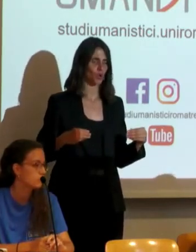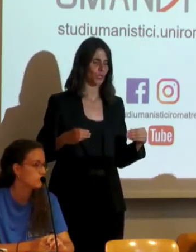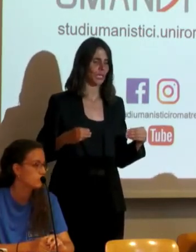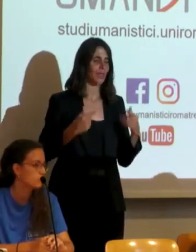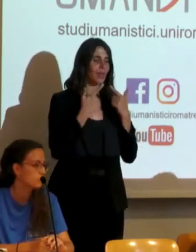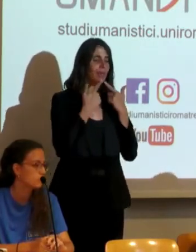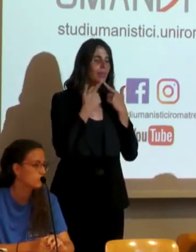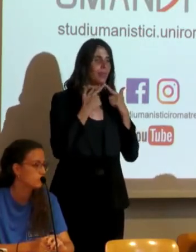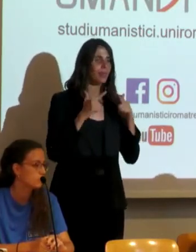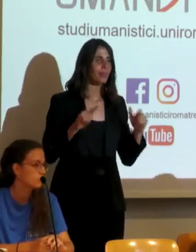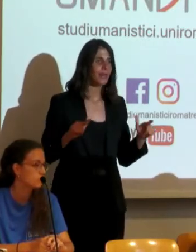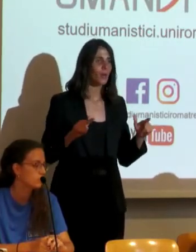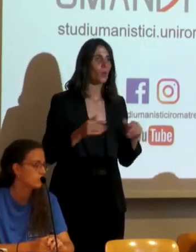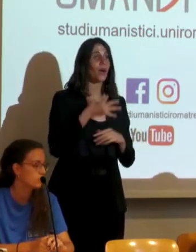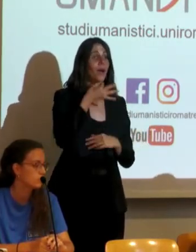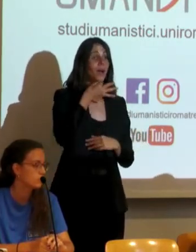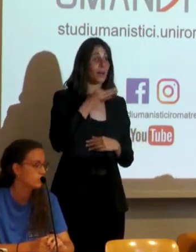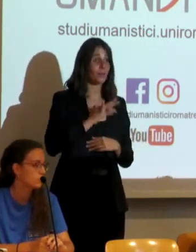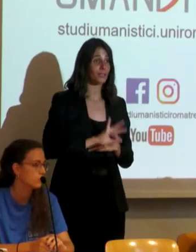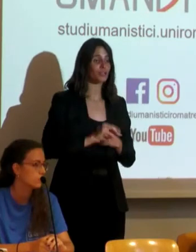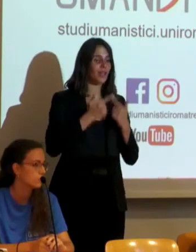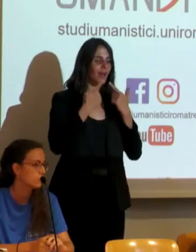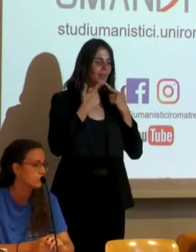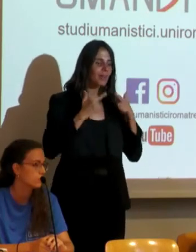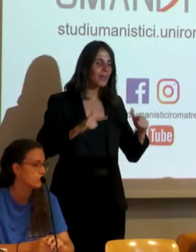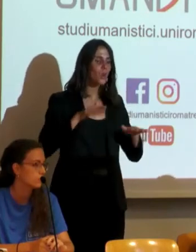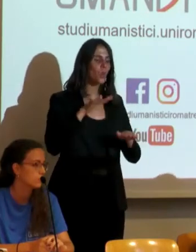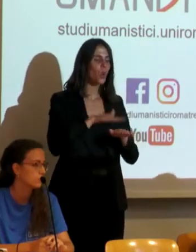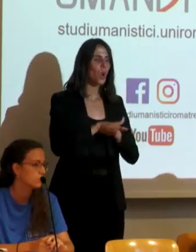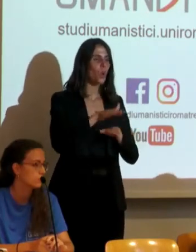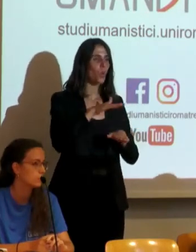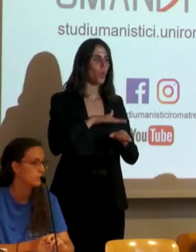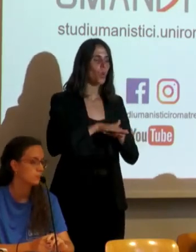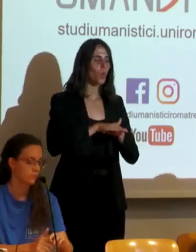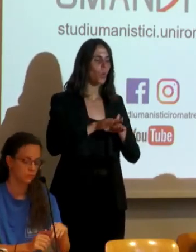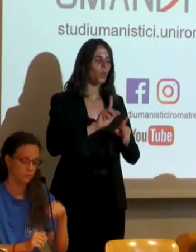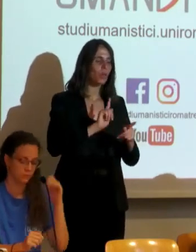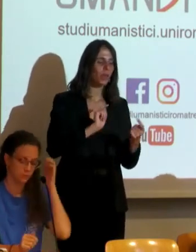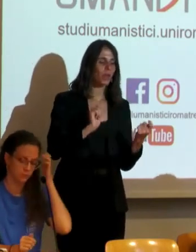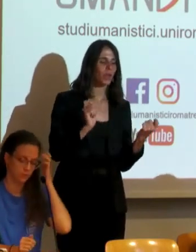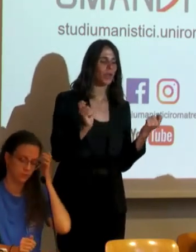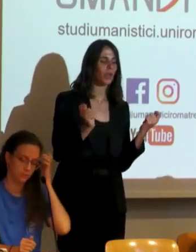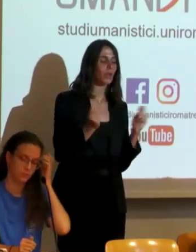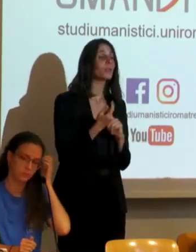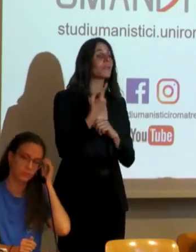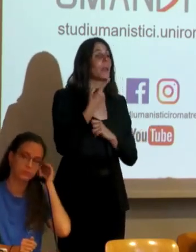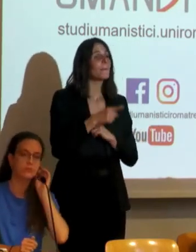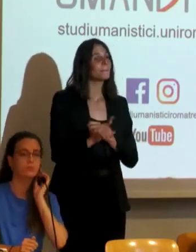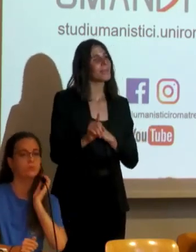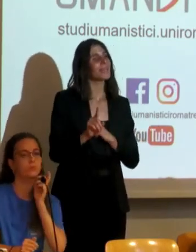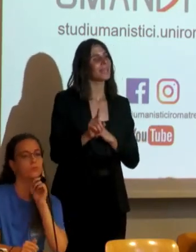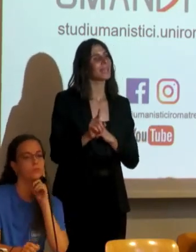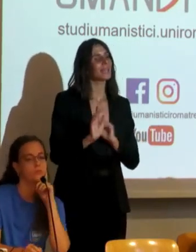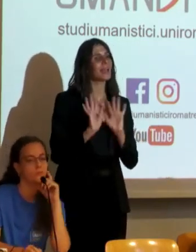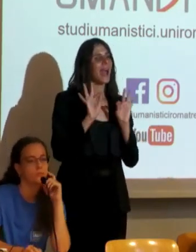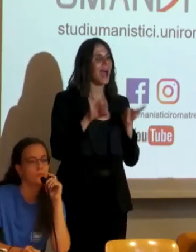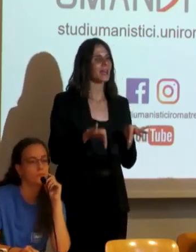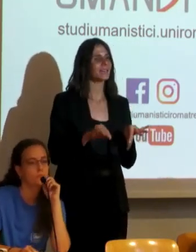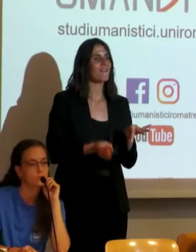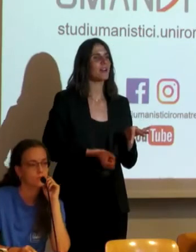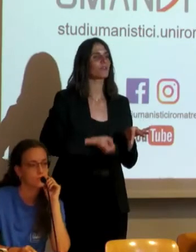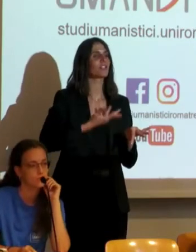lingua e della capacità di plasmarla proprio per raggiungere l'espressione più idonea, il